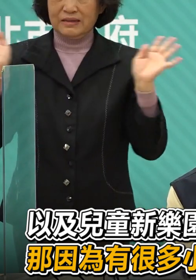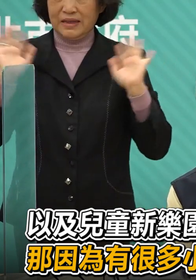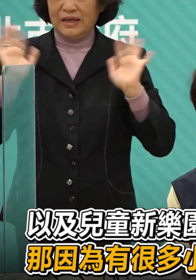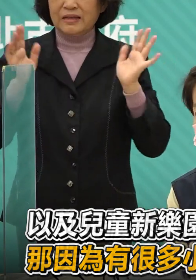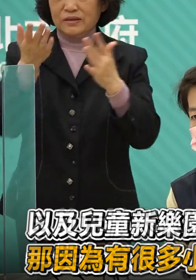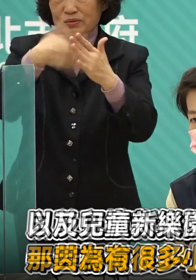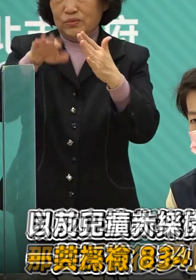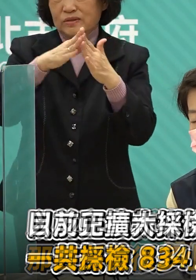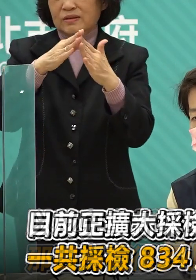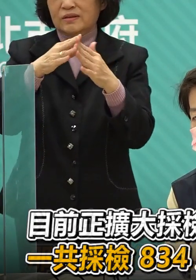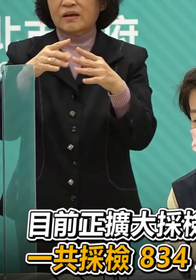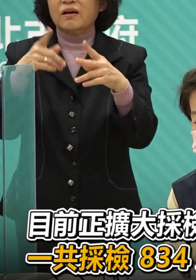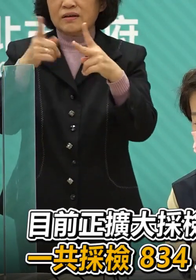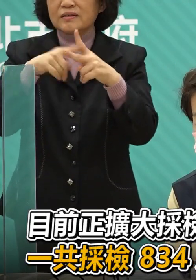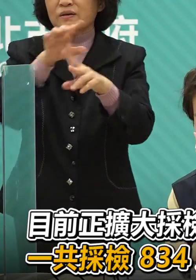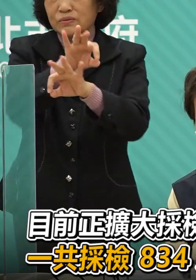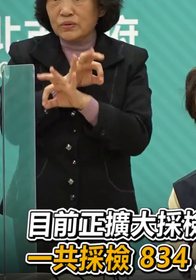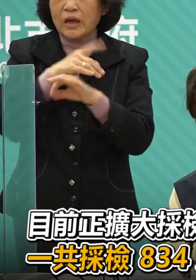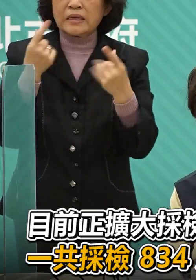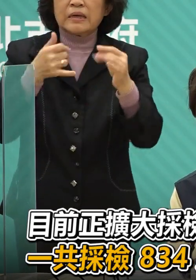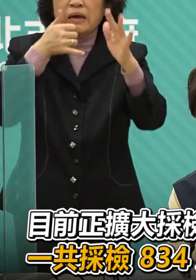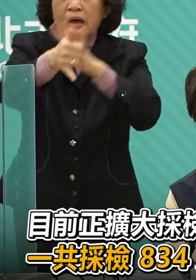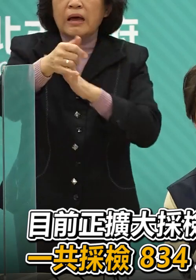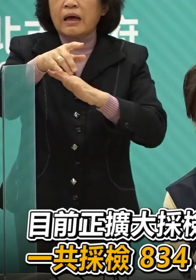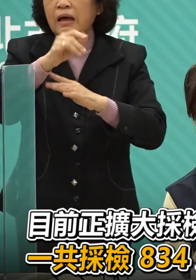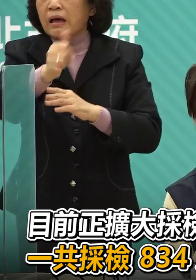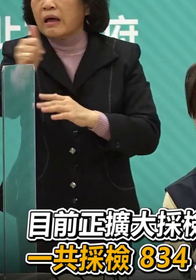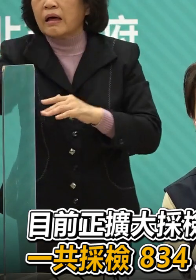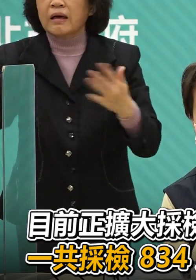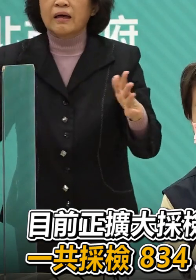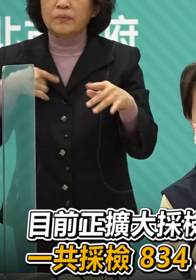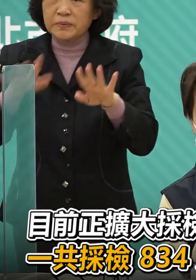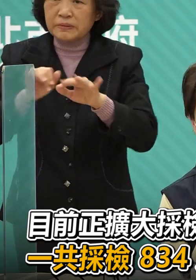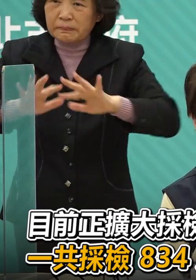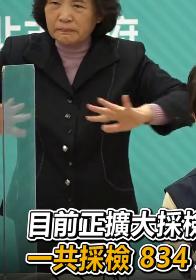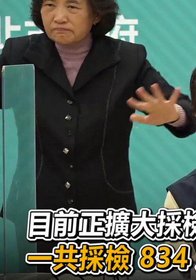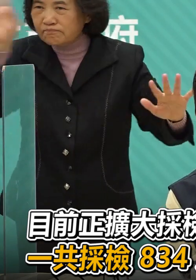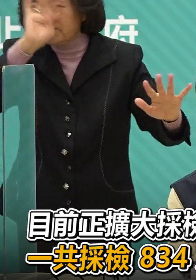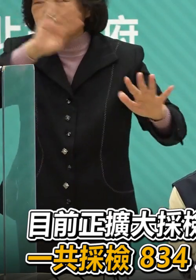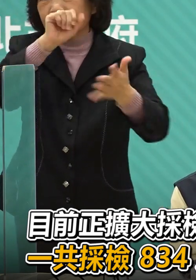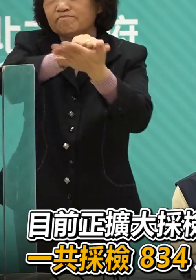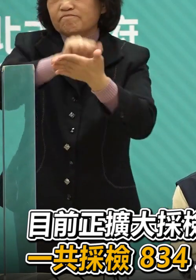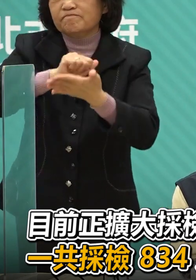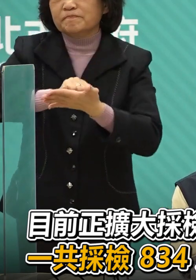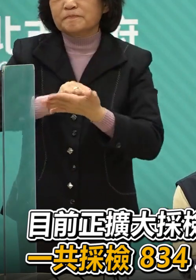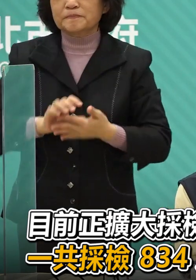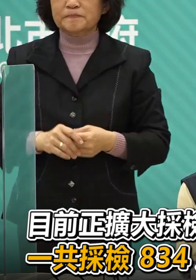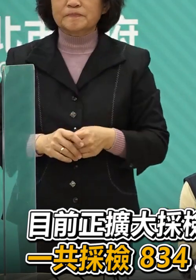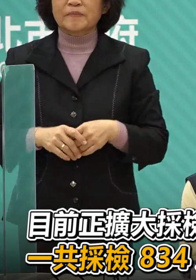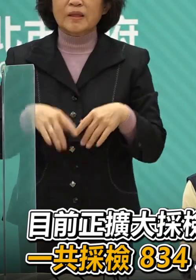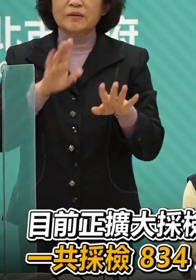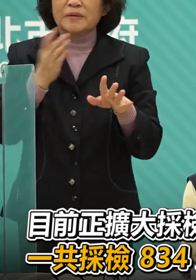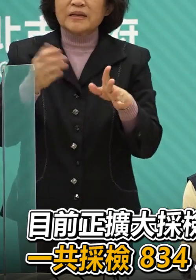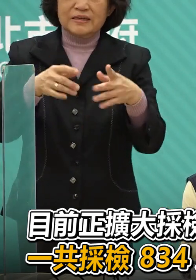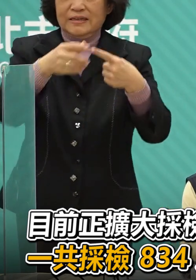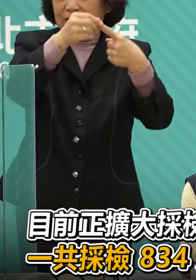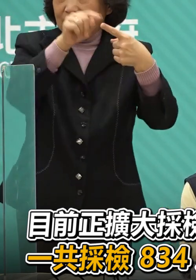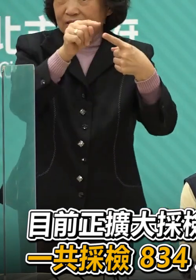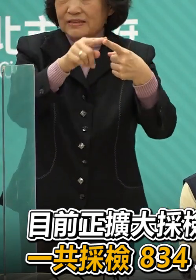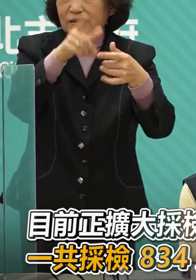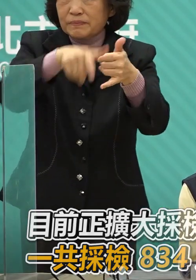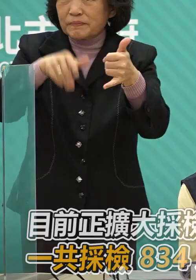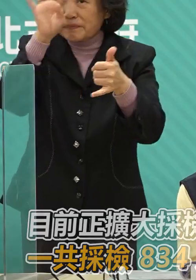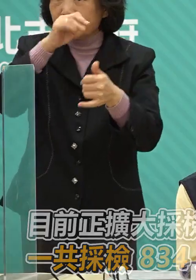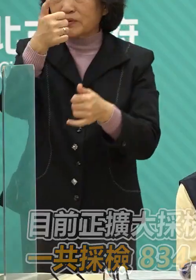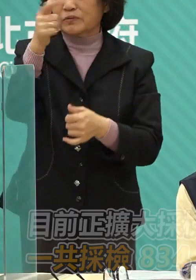这边做校外教学，所以目前为止我们也有做相关的，正在做相关的采检。那刚刚第一例的案子，目前采检人数